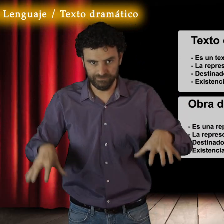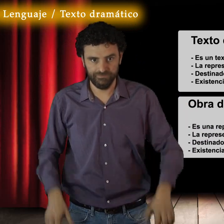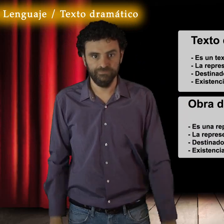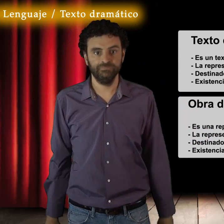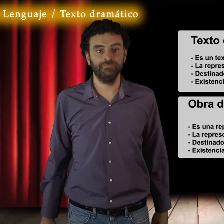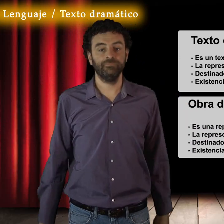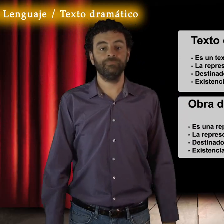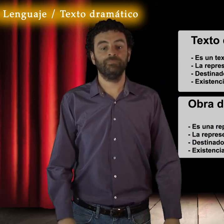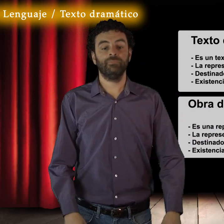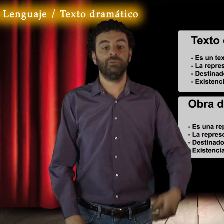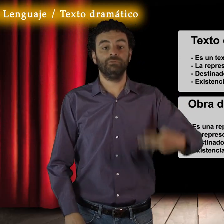dramático